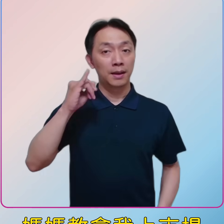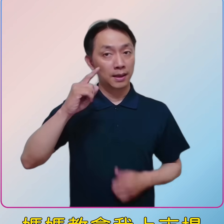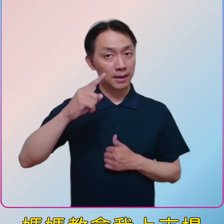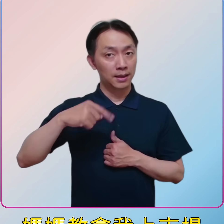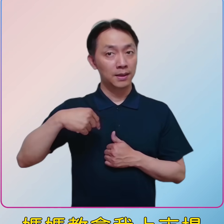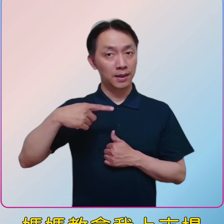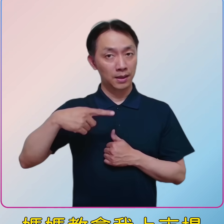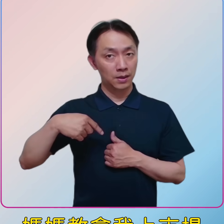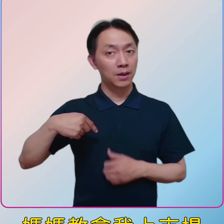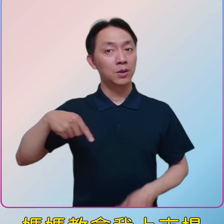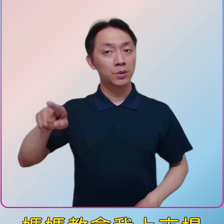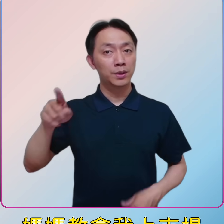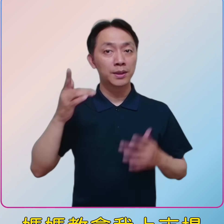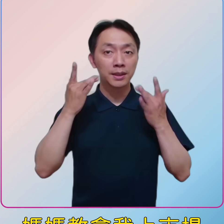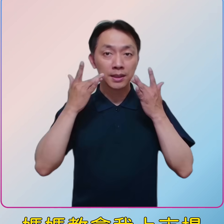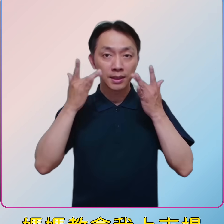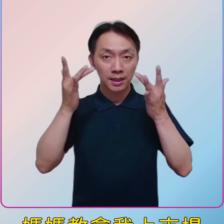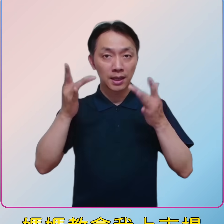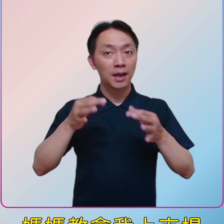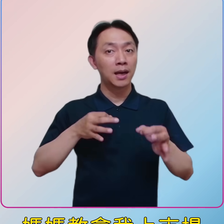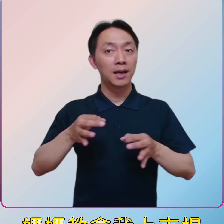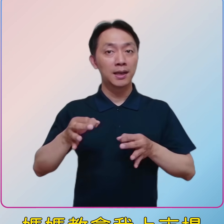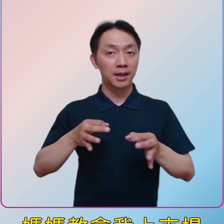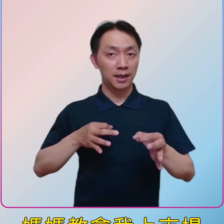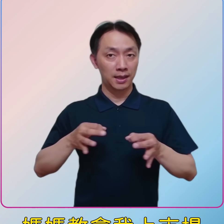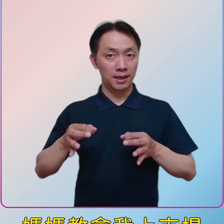妈妈教会我上市场，